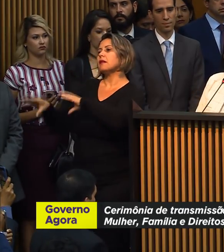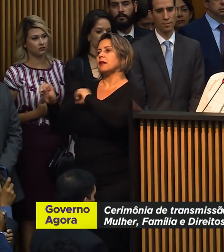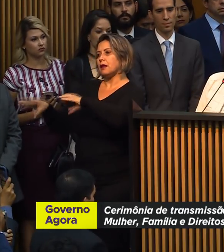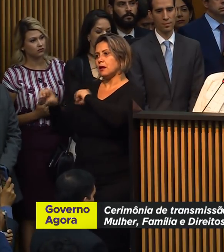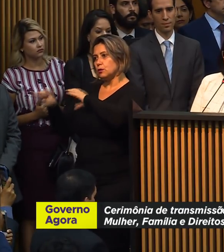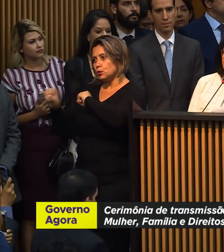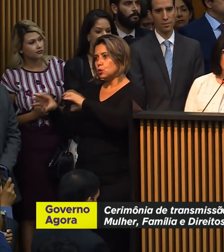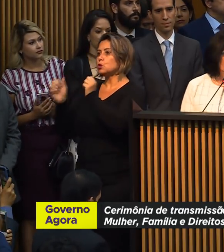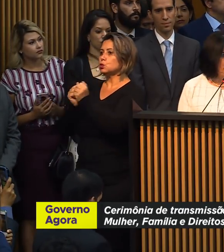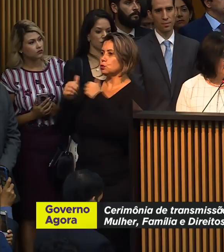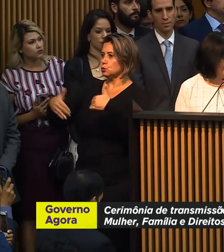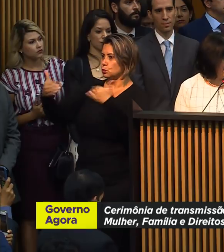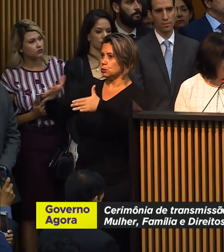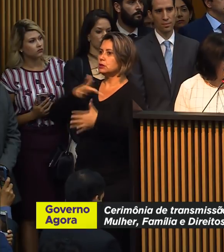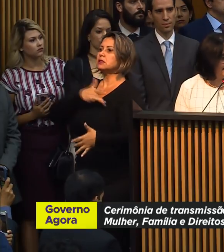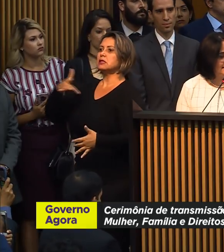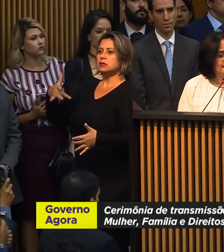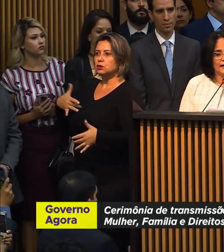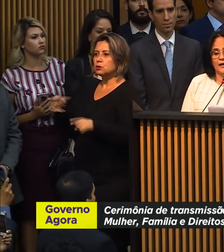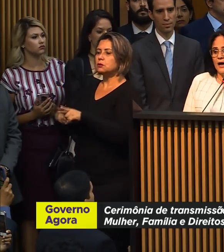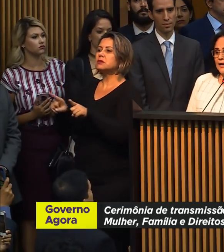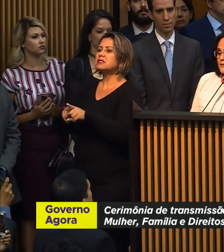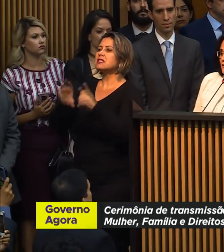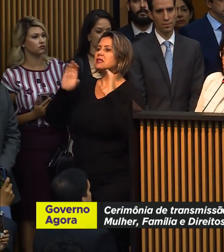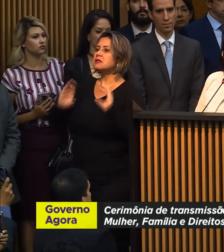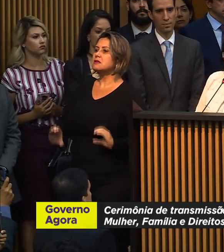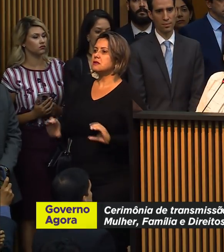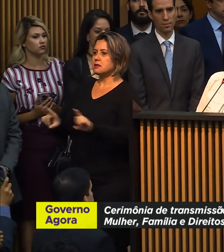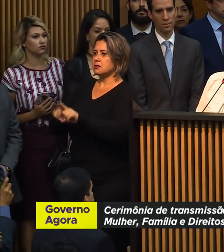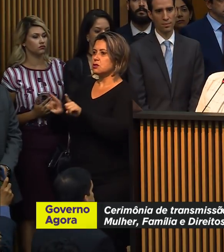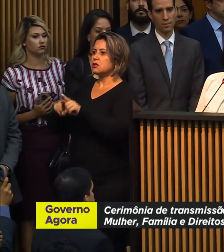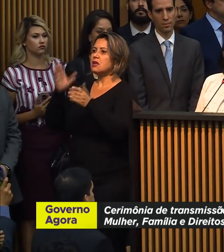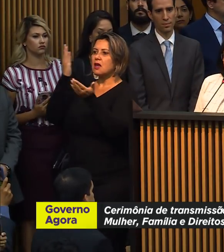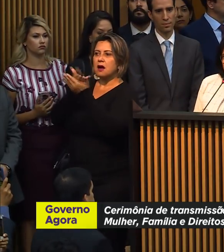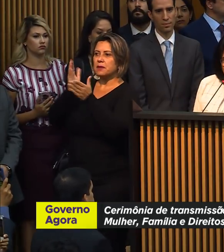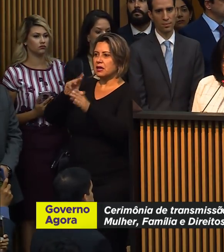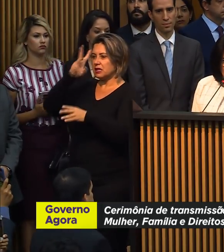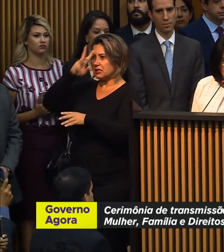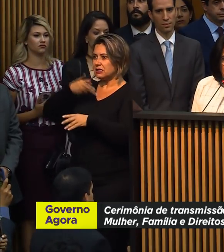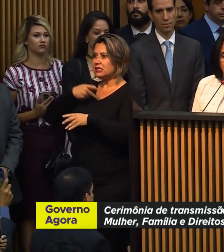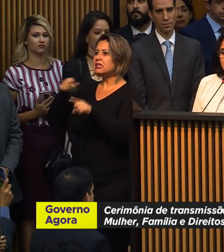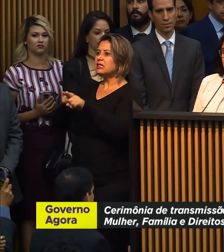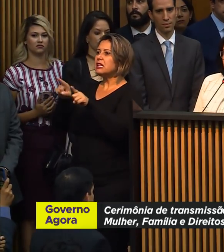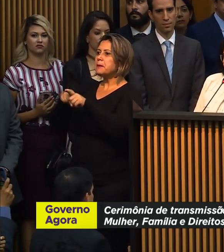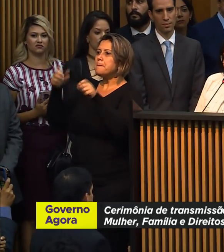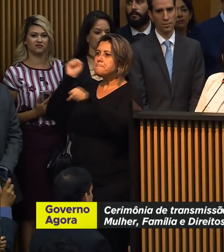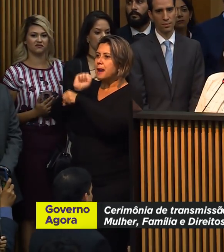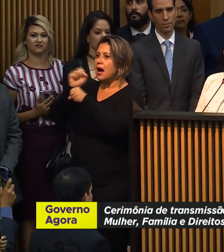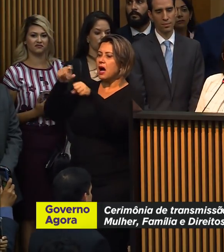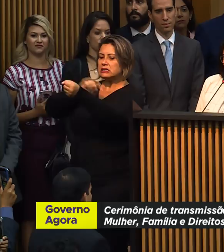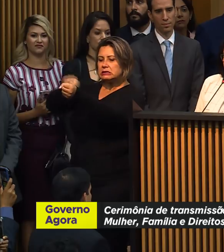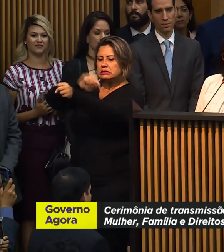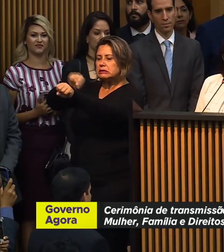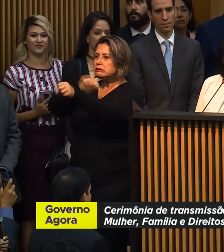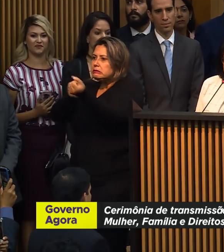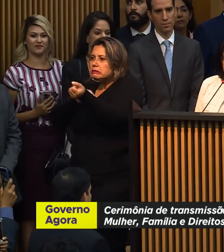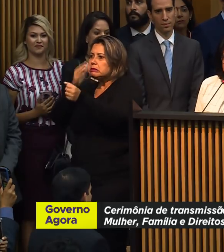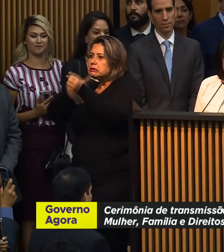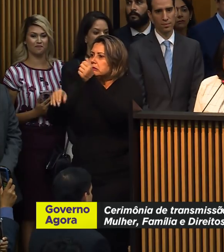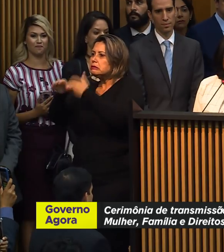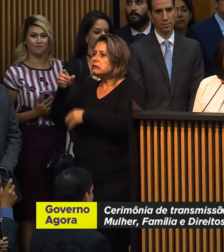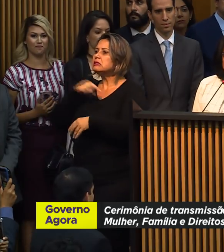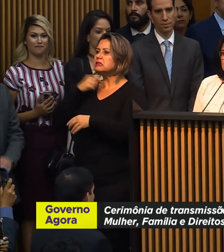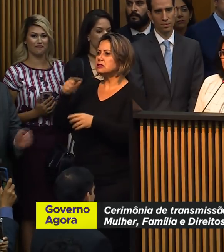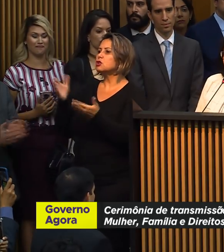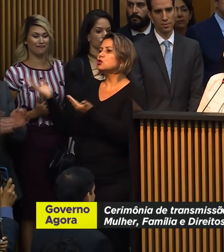com o Ministério da Saúde e o Ministério da Cidadania, à questão do suicídio e automutilação de crianças, jovens e